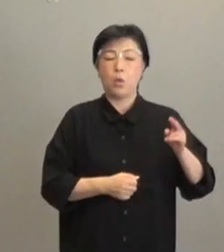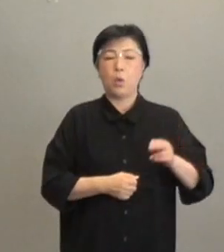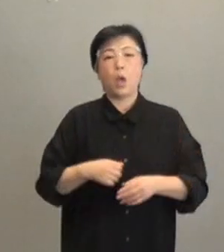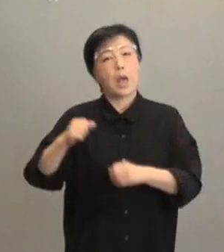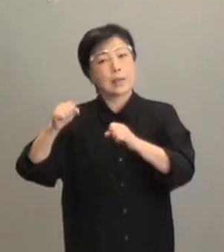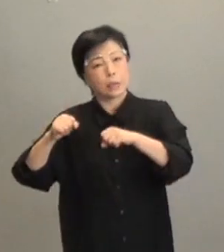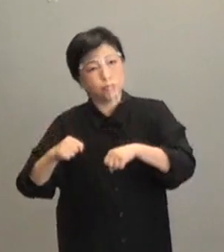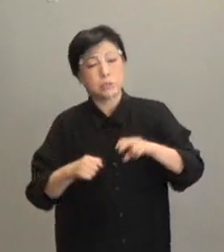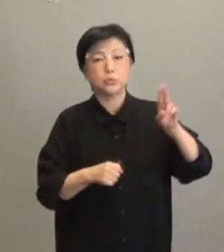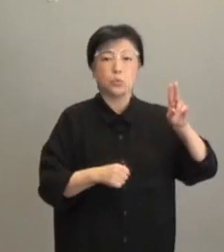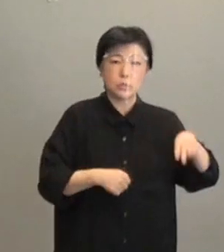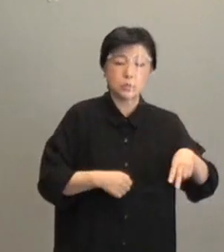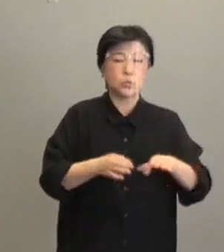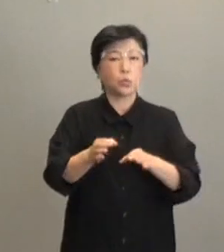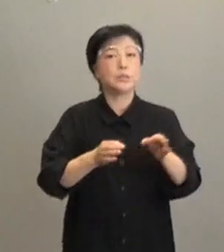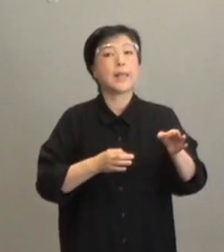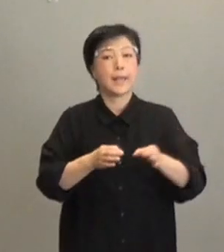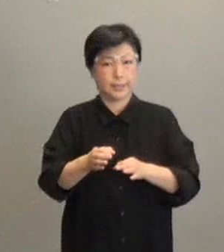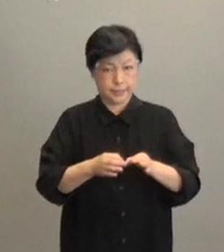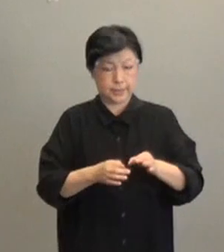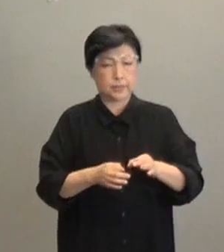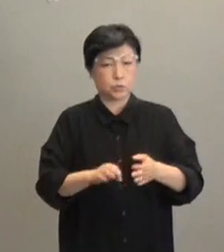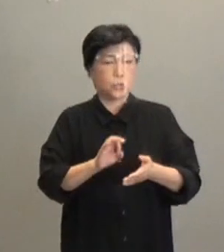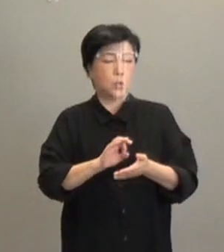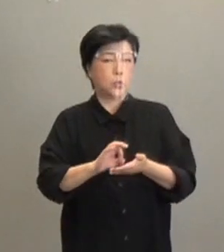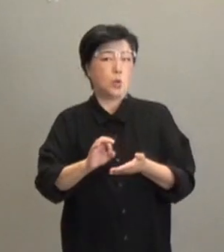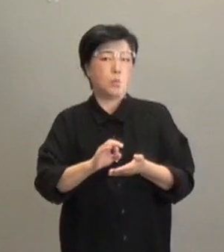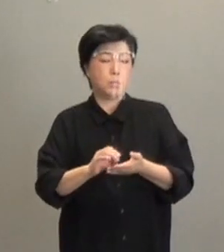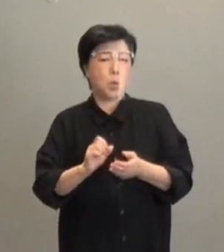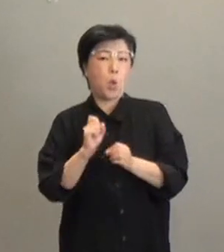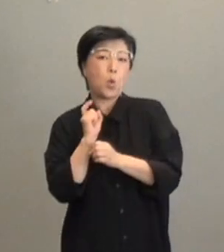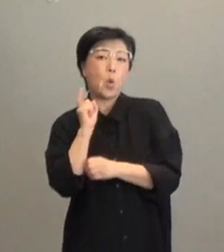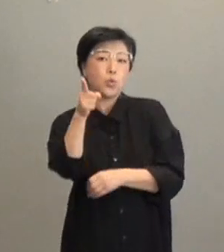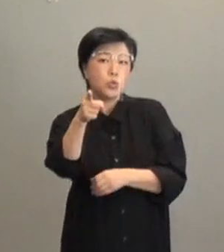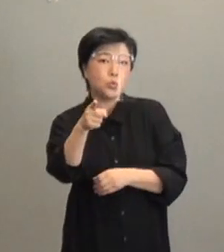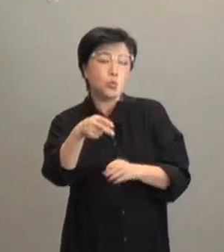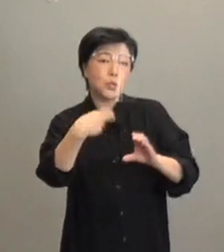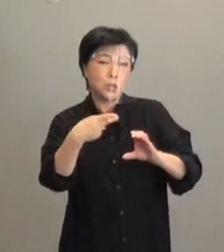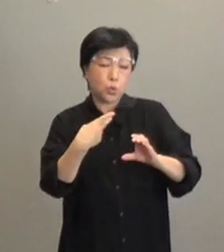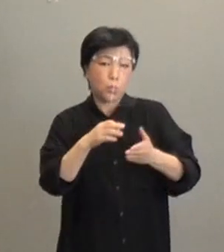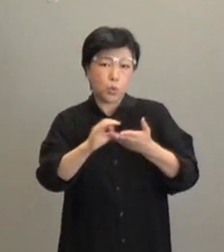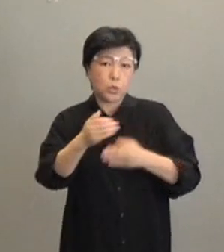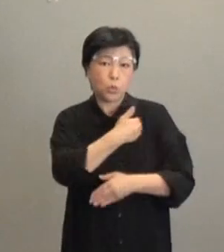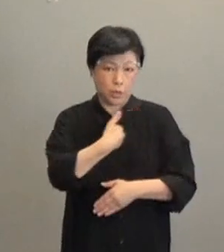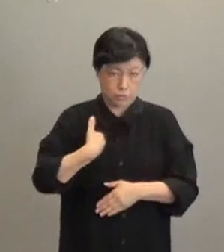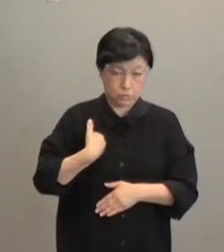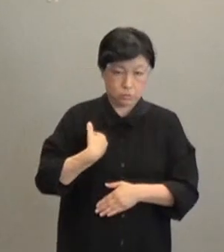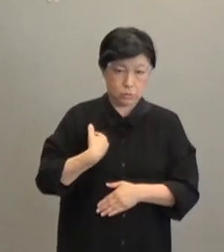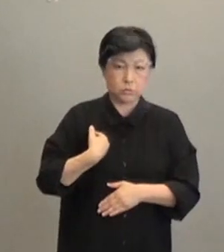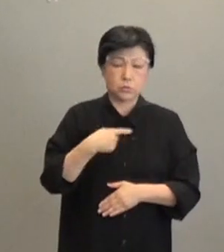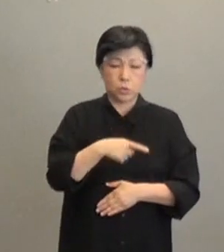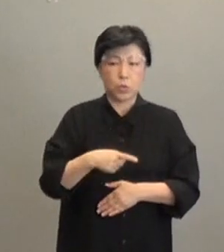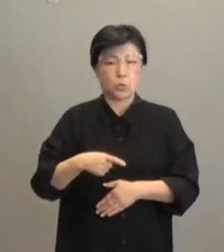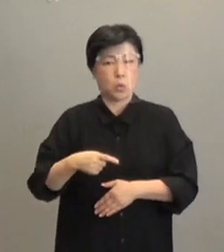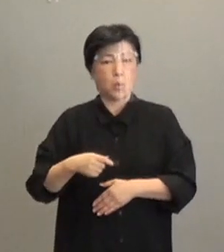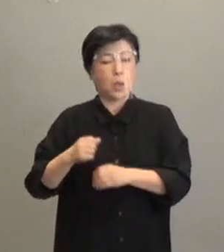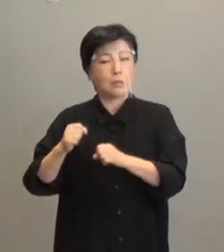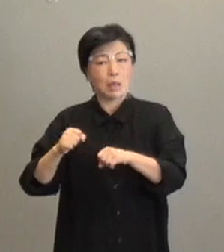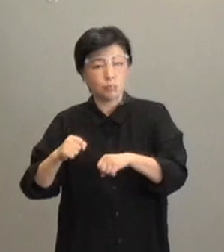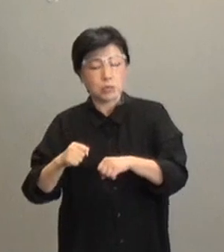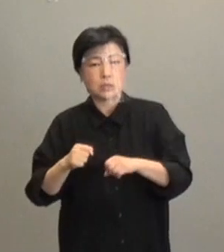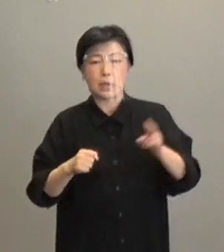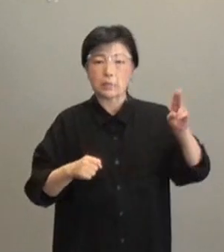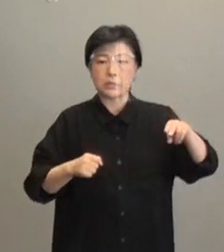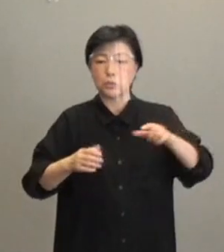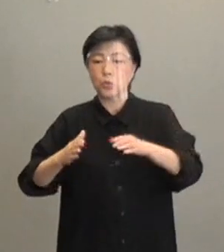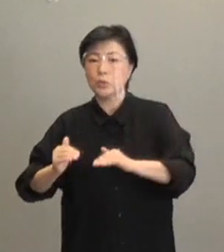にGoTo を利用したりとかもできるということなんですが、今後確認店から認証店にグレードアップしたいという店